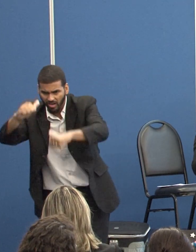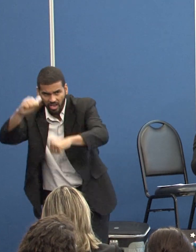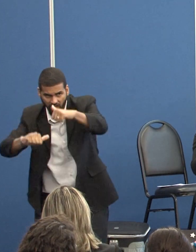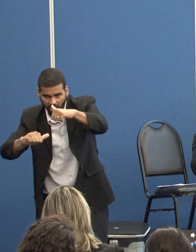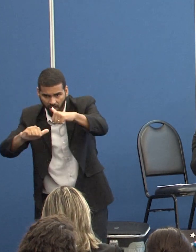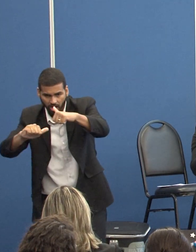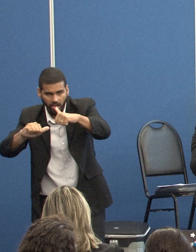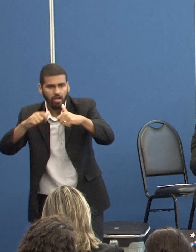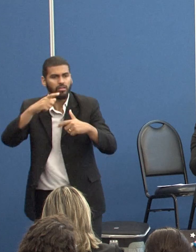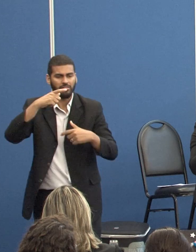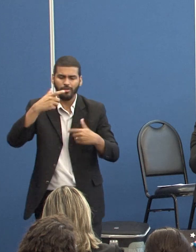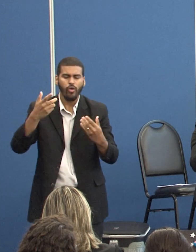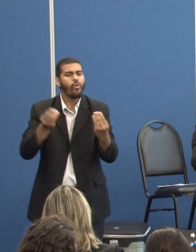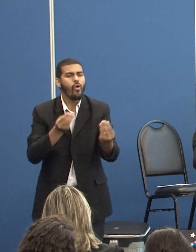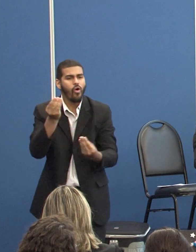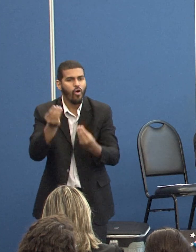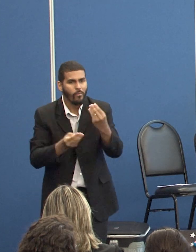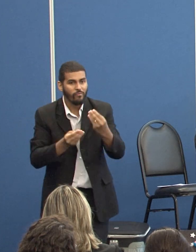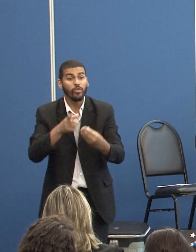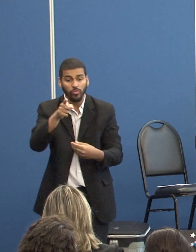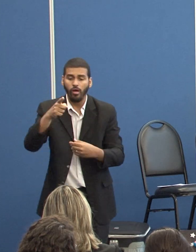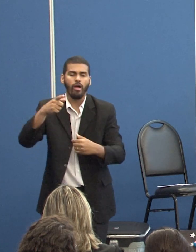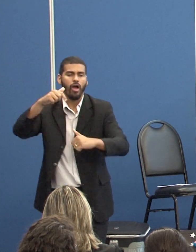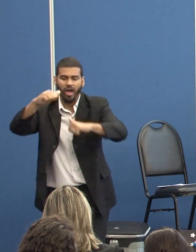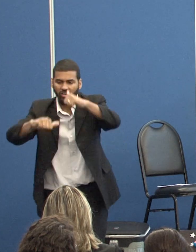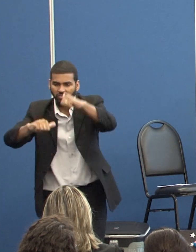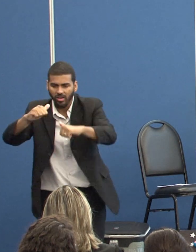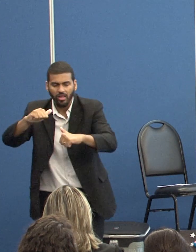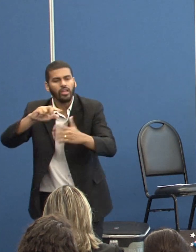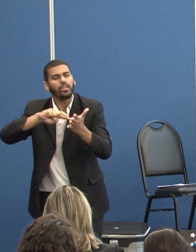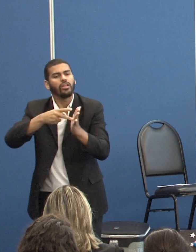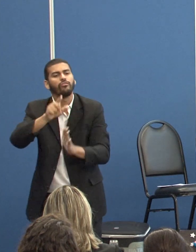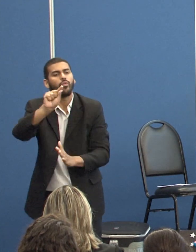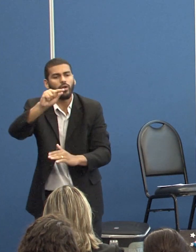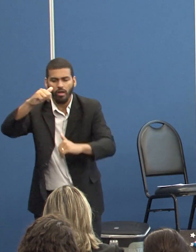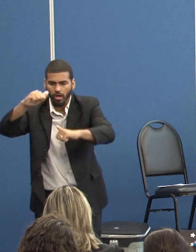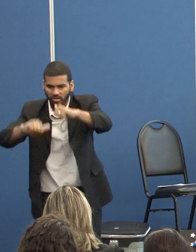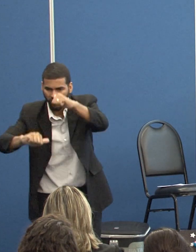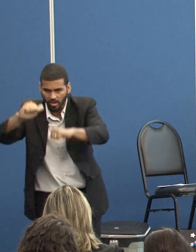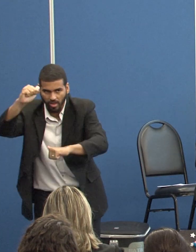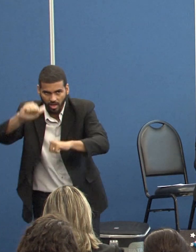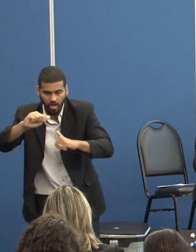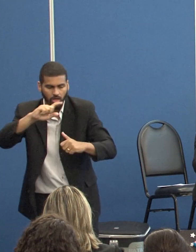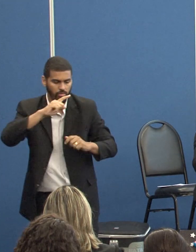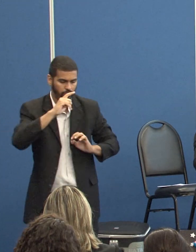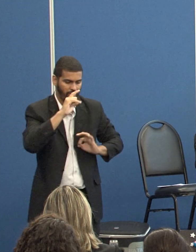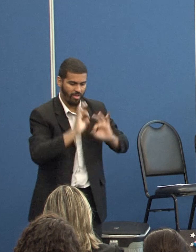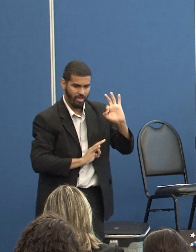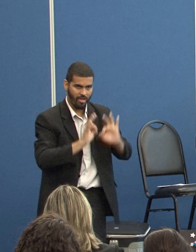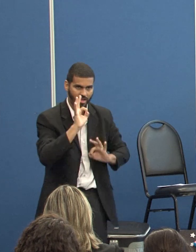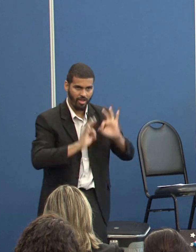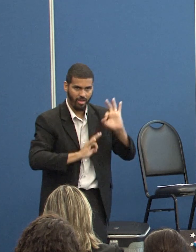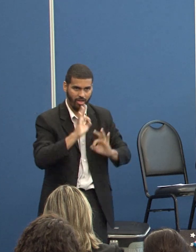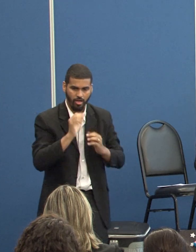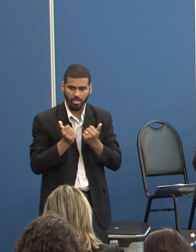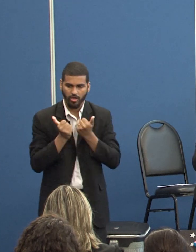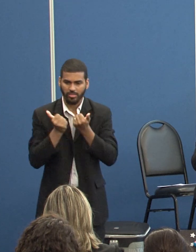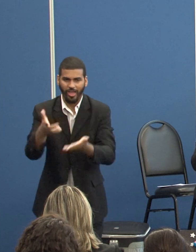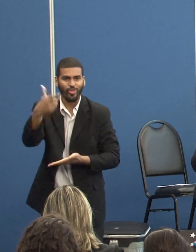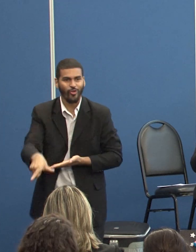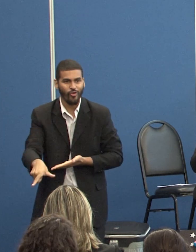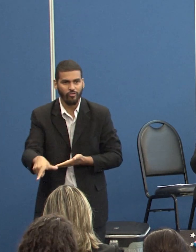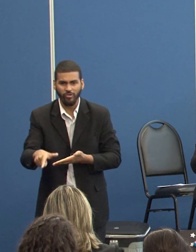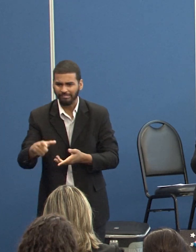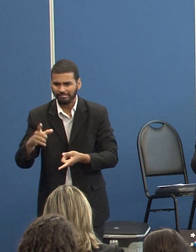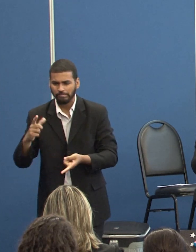replanejar. Então, o ato de avaliar um educando é um ato de replanejar, de se repensar nas